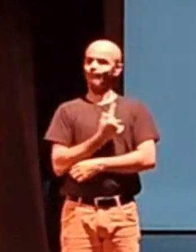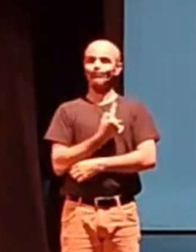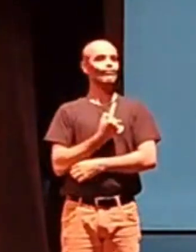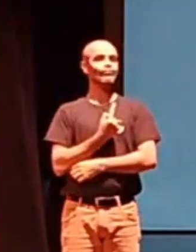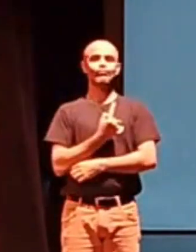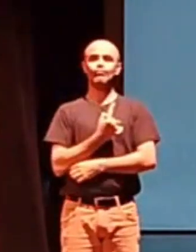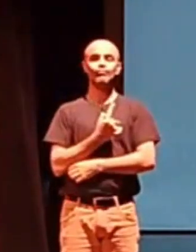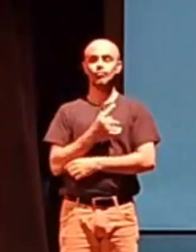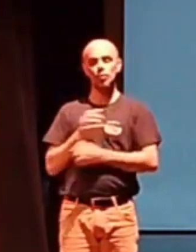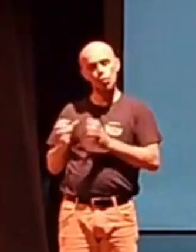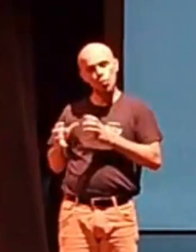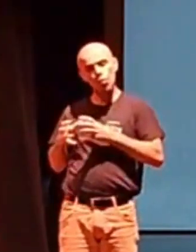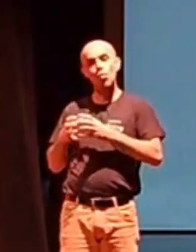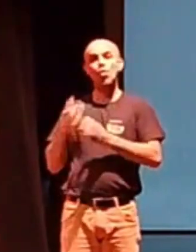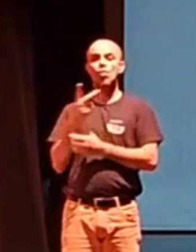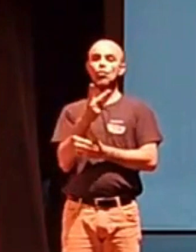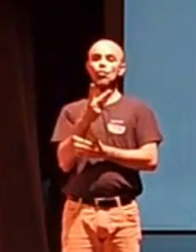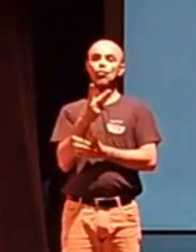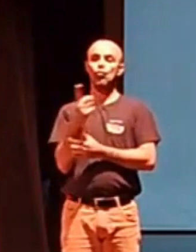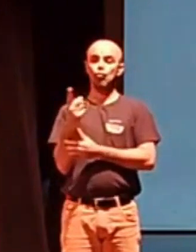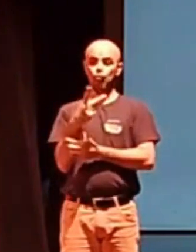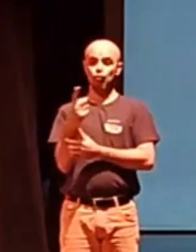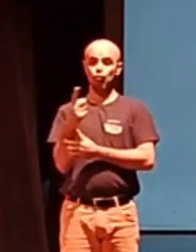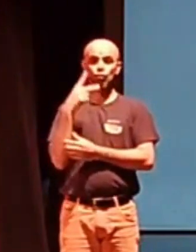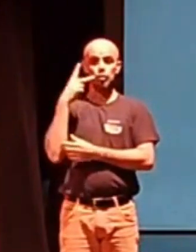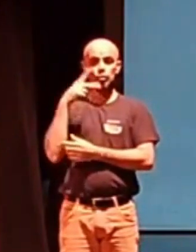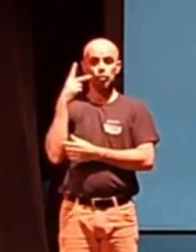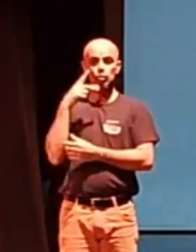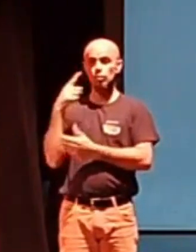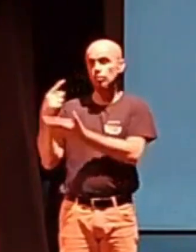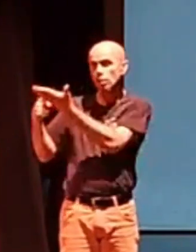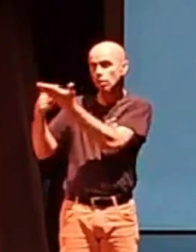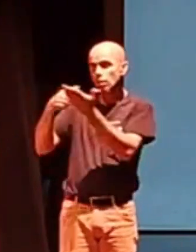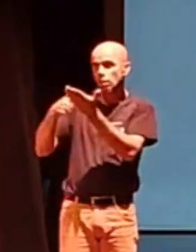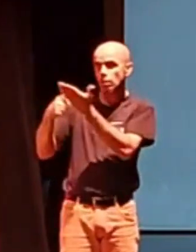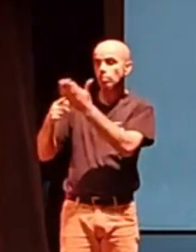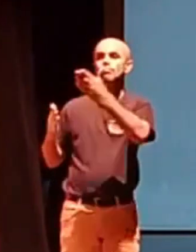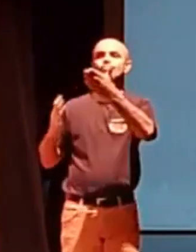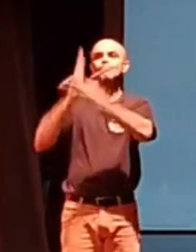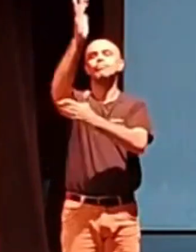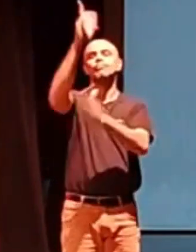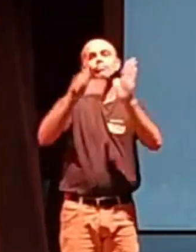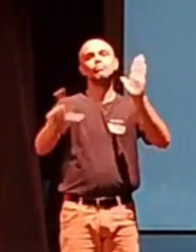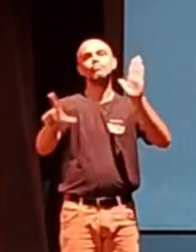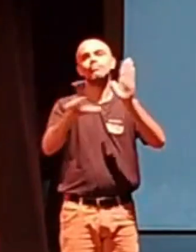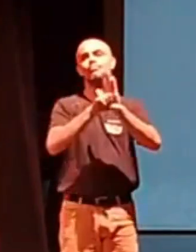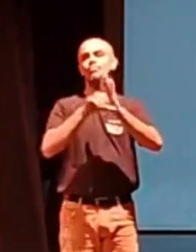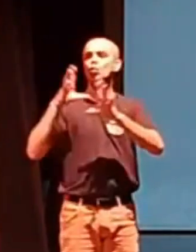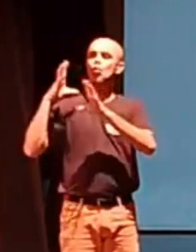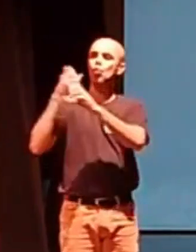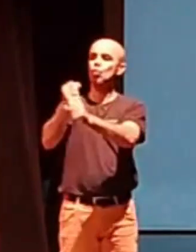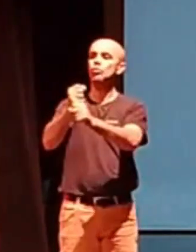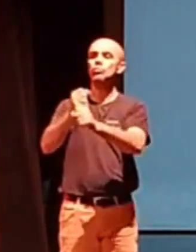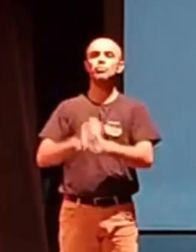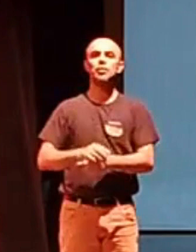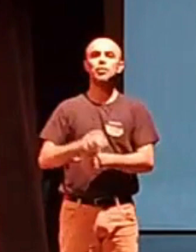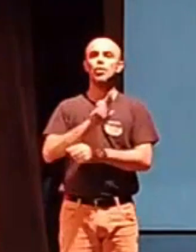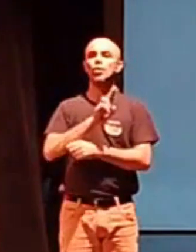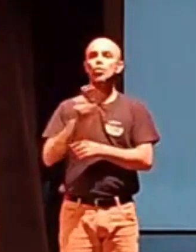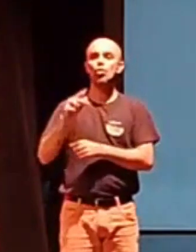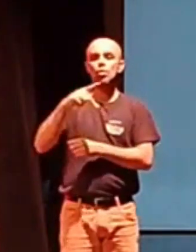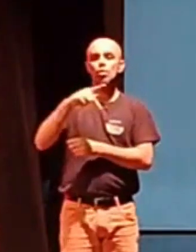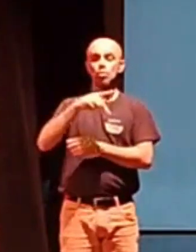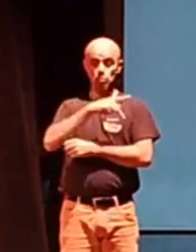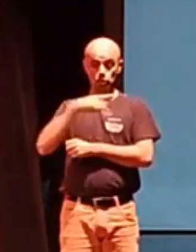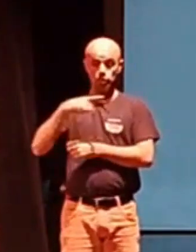sozinho, né? Nós somos em 21 vereadores, então foi de forma unânime que foi aprovada essa lei. E, assim, em nome do presidente, do